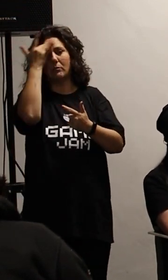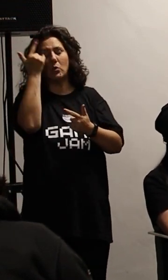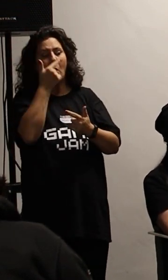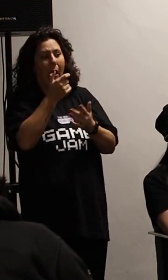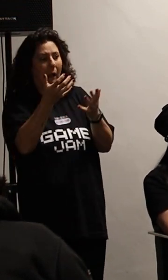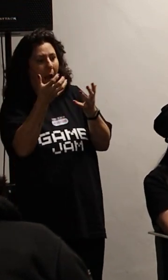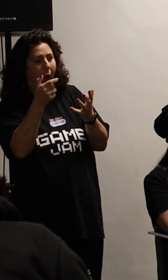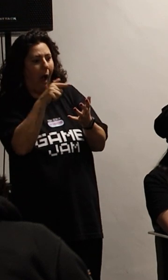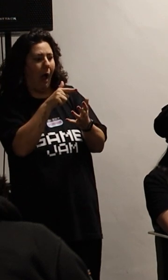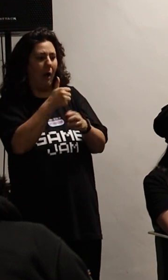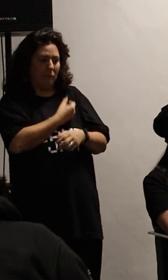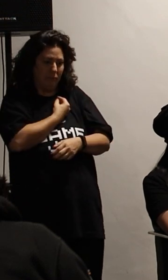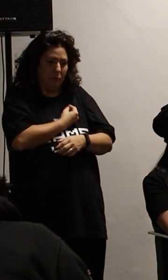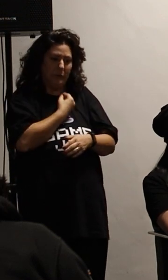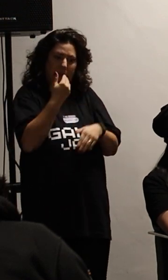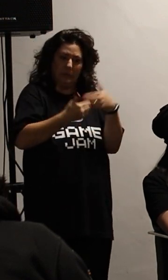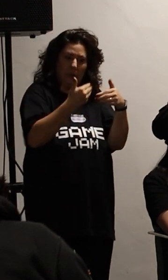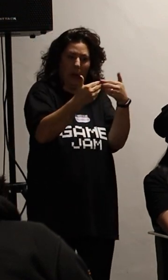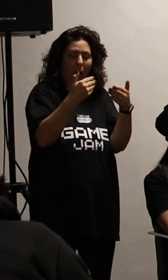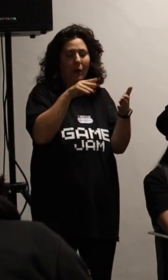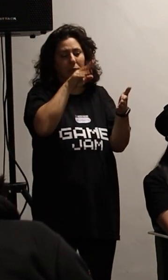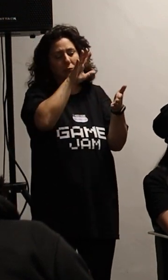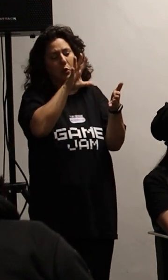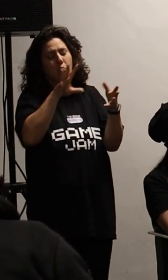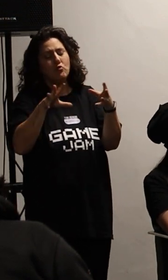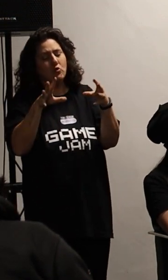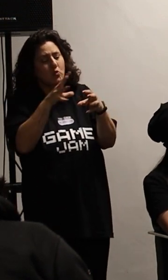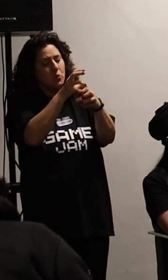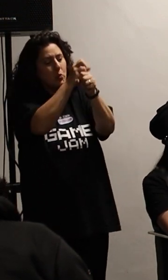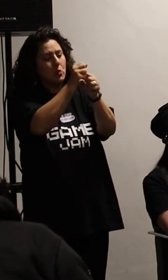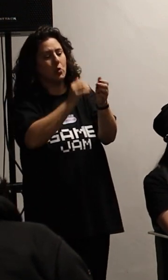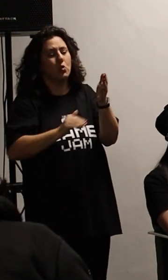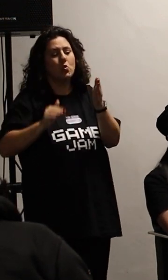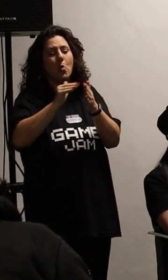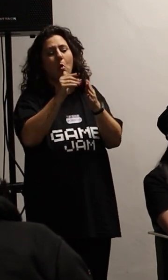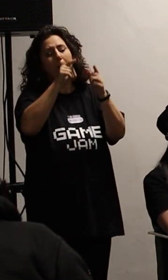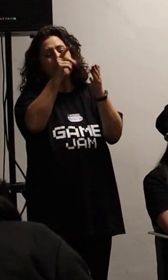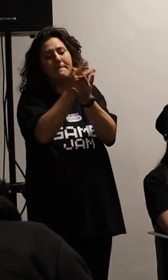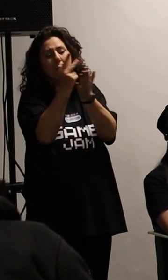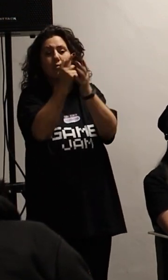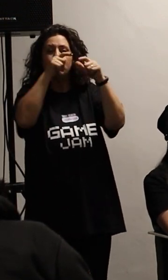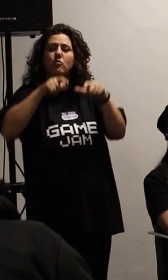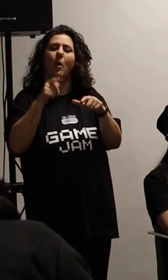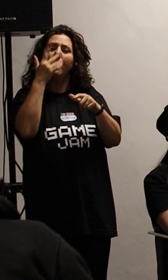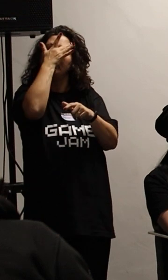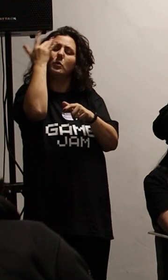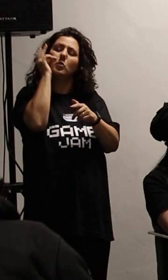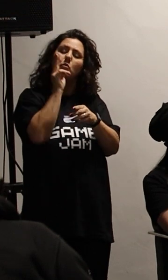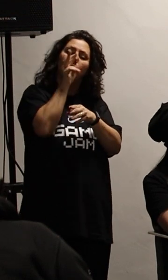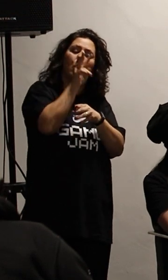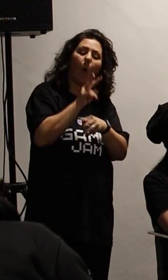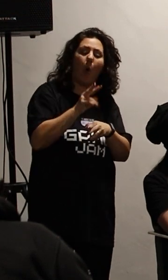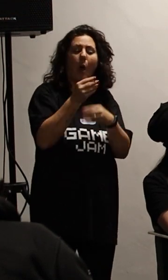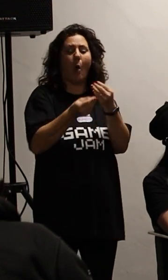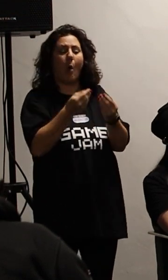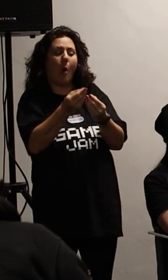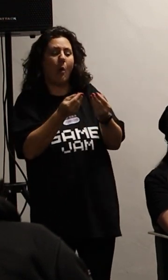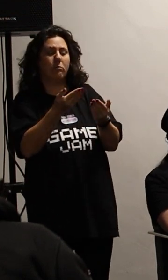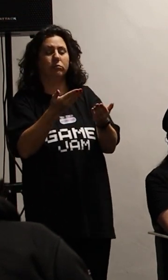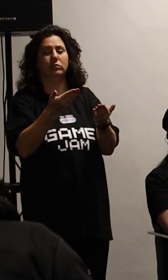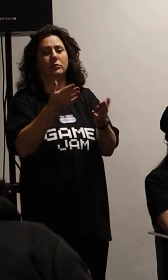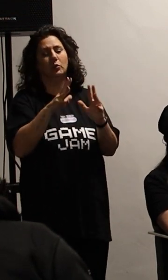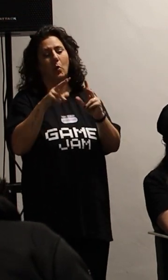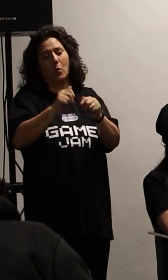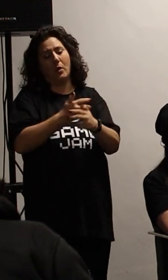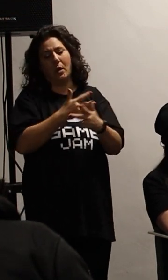as tendências, né? Tem sites que às vezes decolam mais, então, às vezes, você passa a ter um portfólio naquele lugar, né? Eu particularmente não